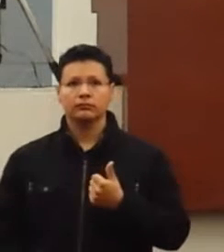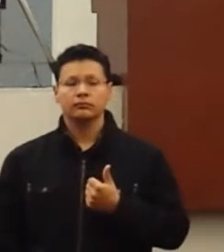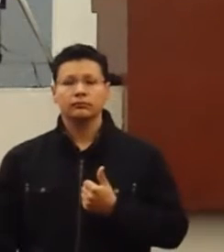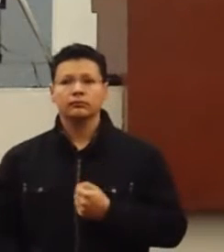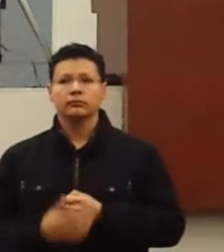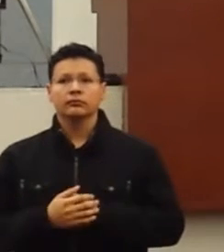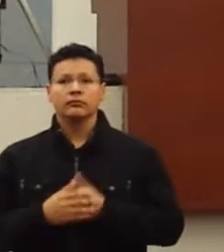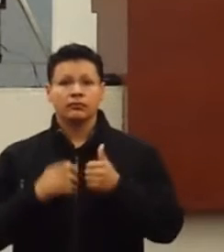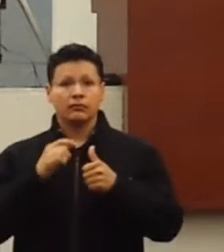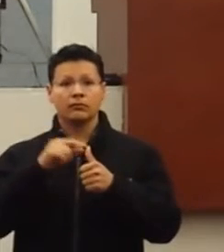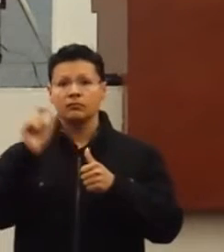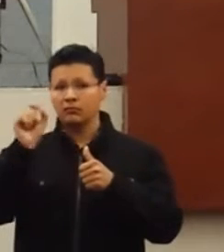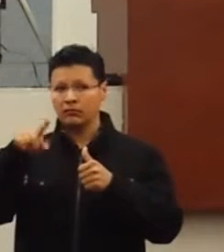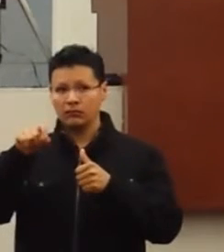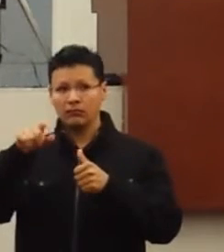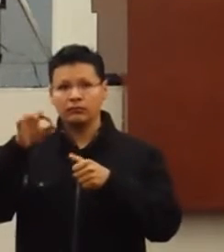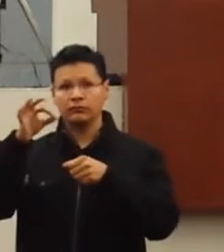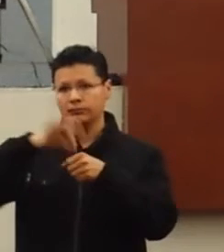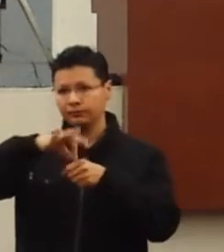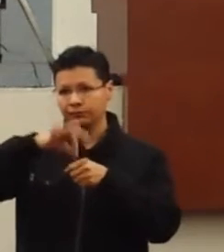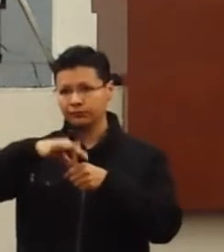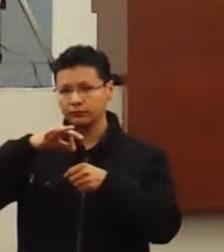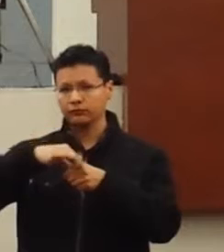josé jesús loredo